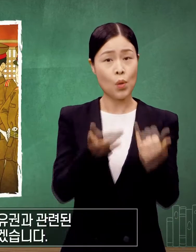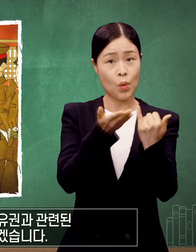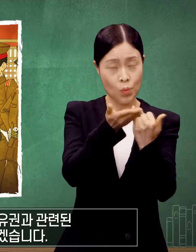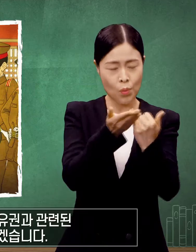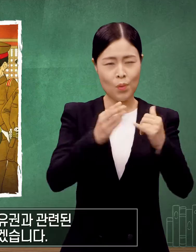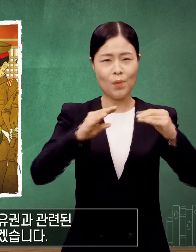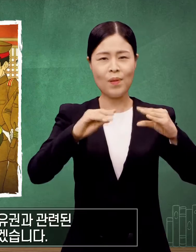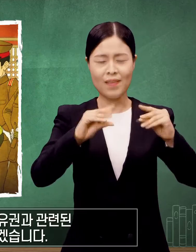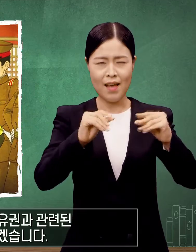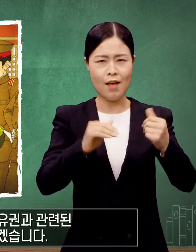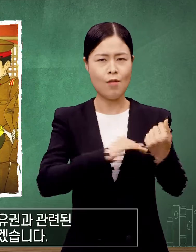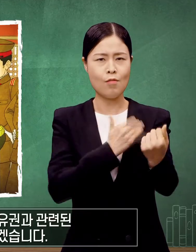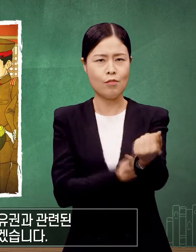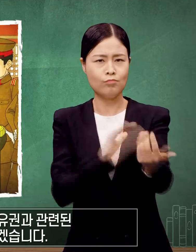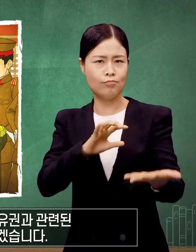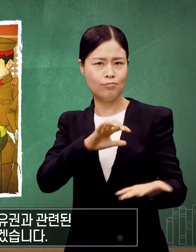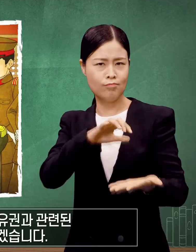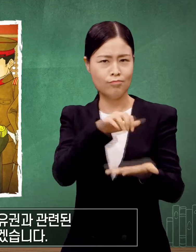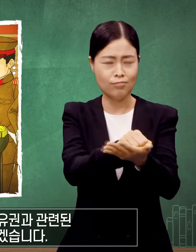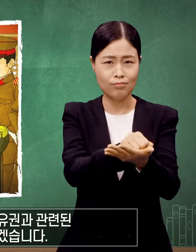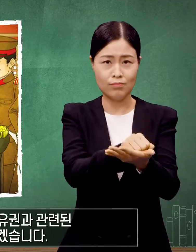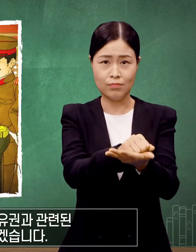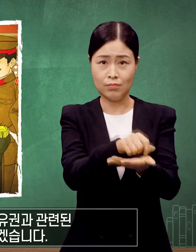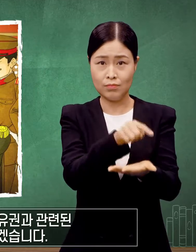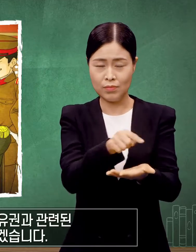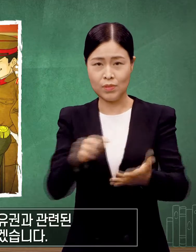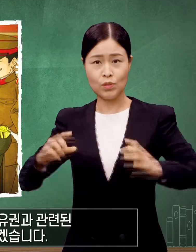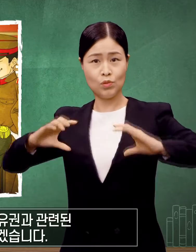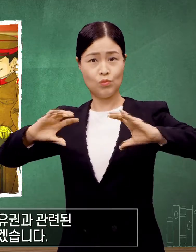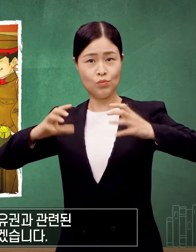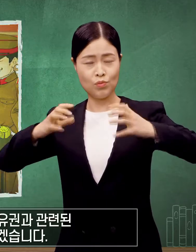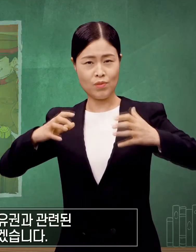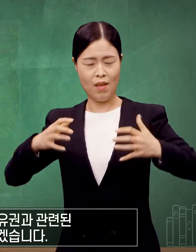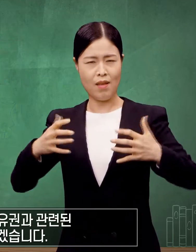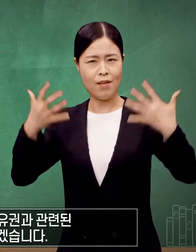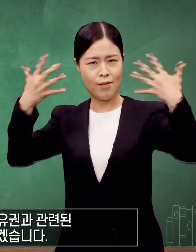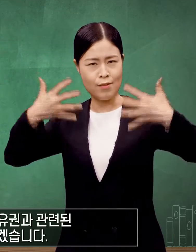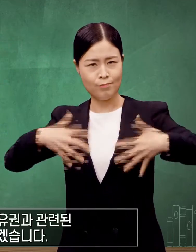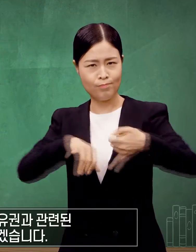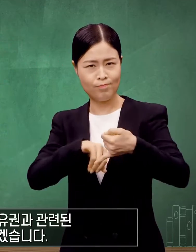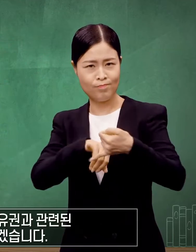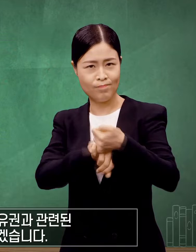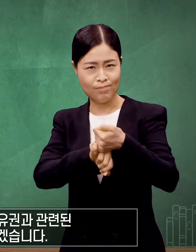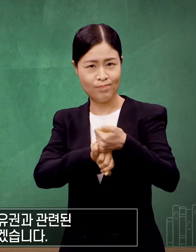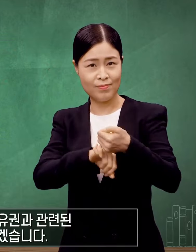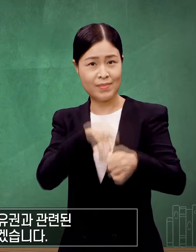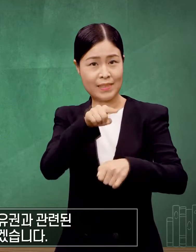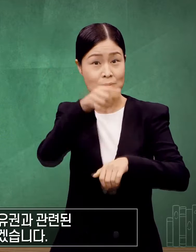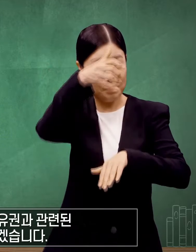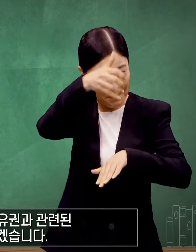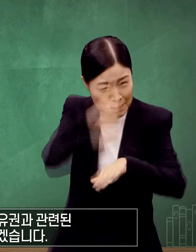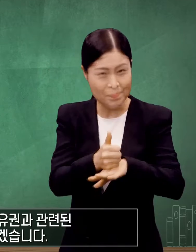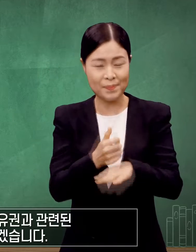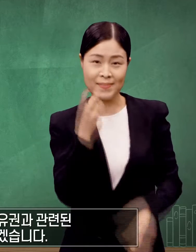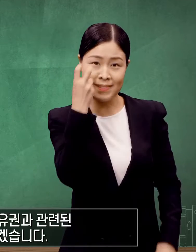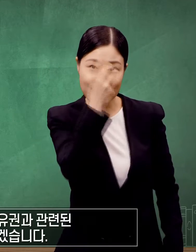마지막으로 독도 영유권과 관련된 국제규약을 살펴보겠습니다.